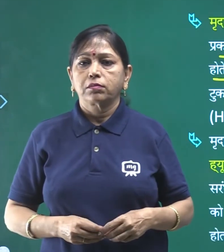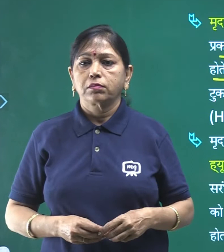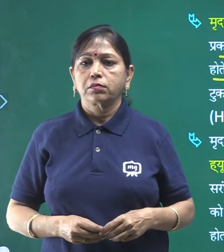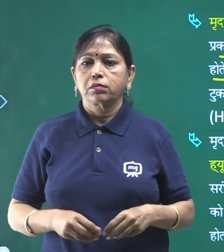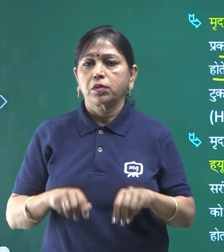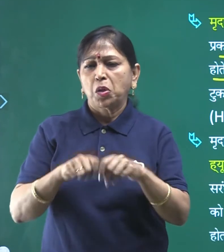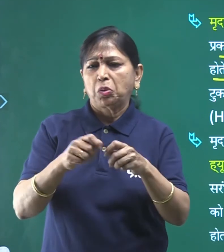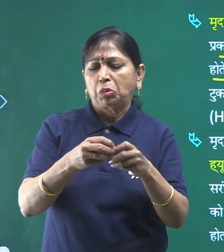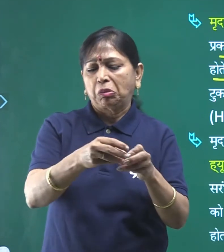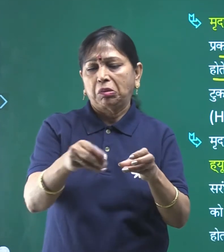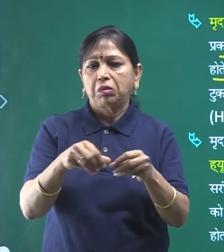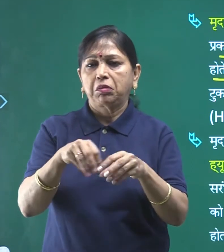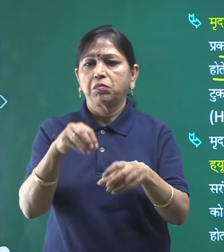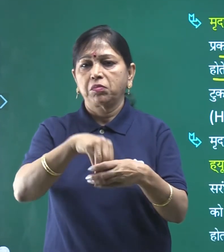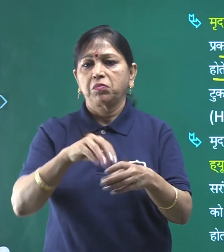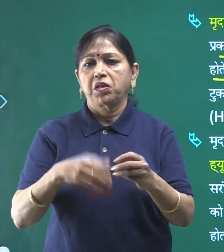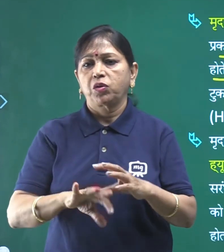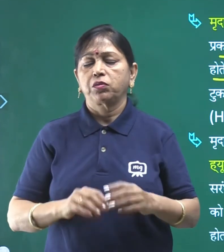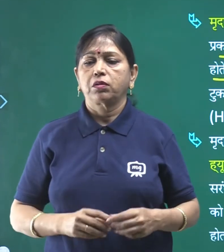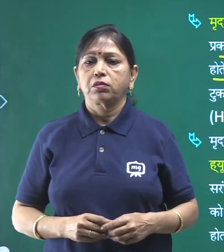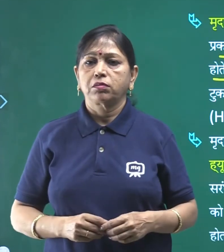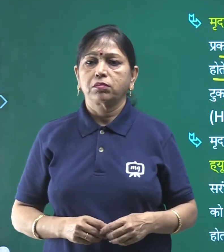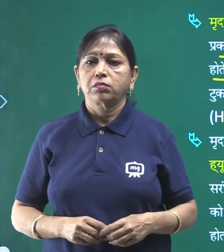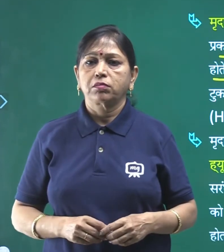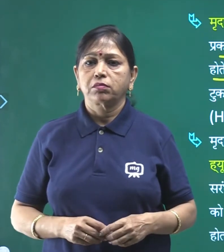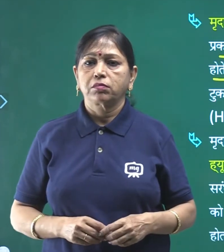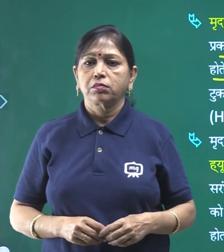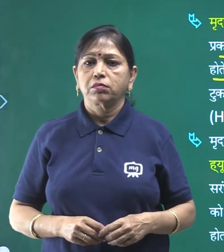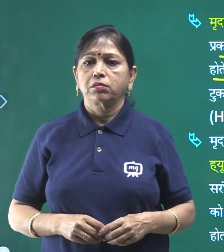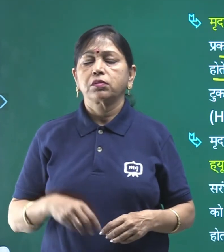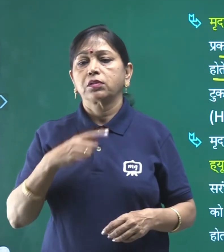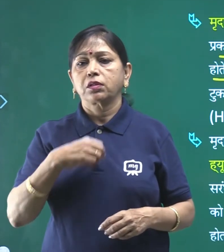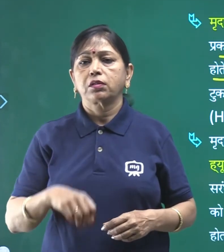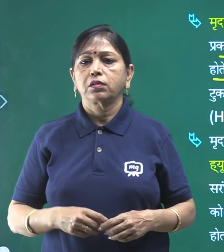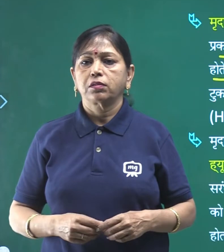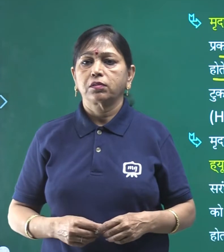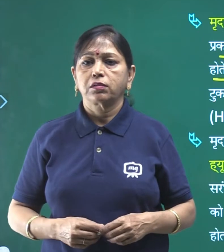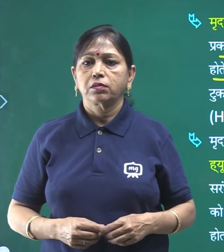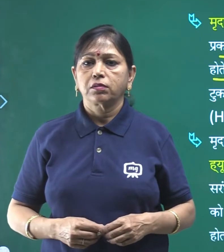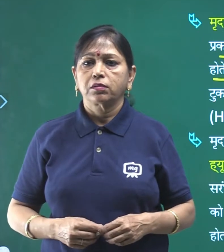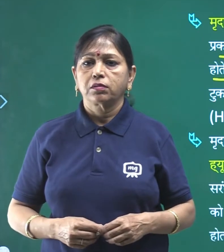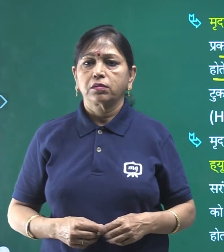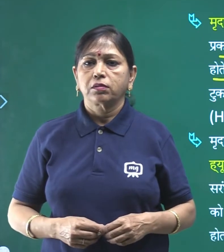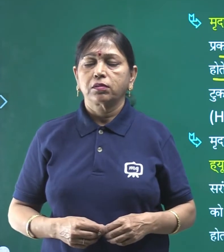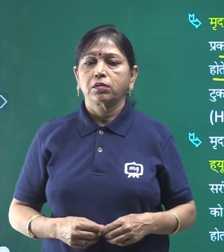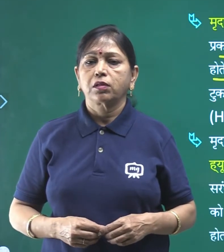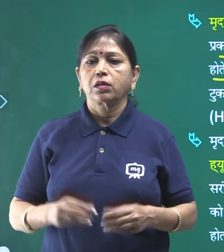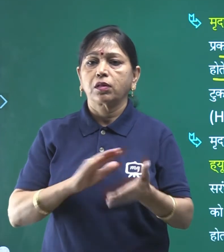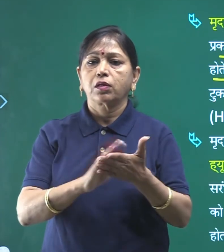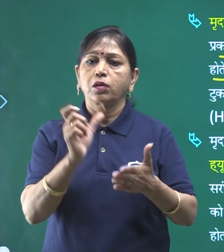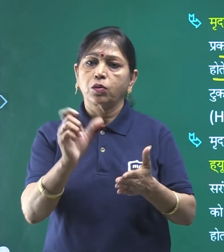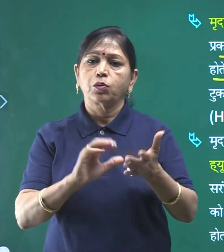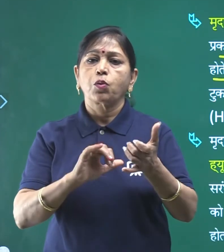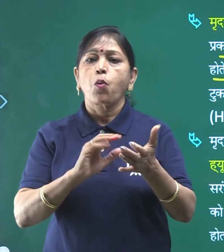कि टुकड़े भी मिले होते हैं है जिसे एप्स कि ट्यूमर कहा जाता